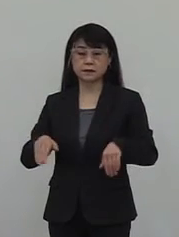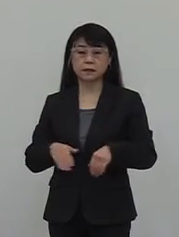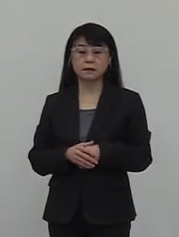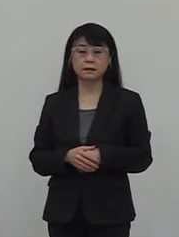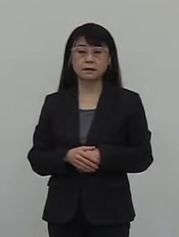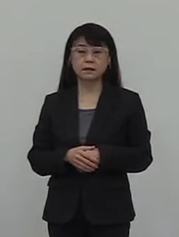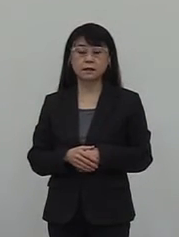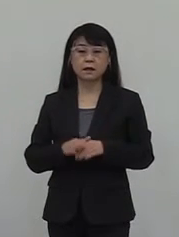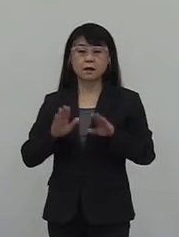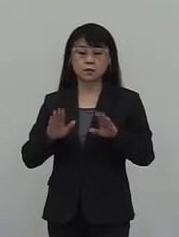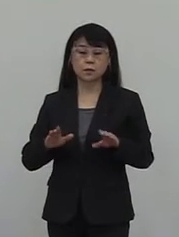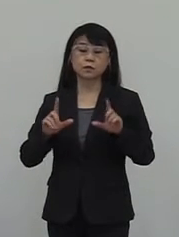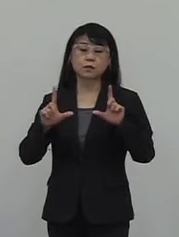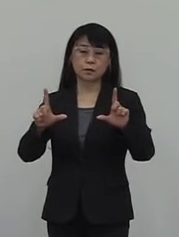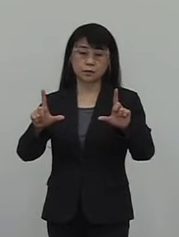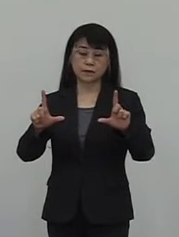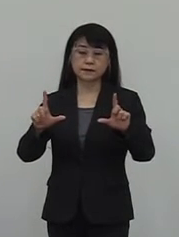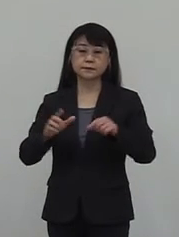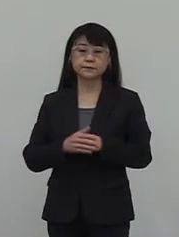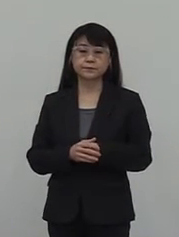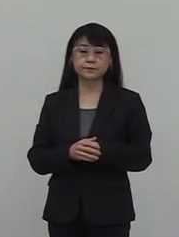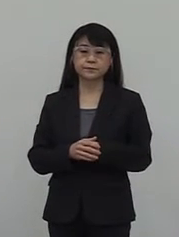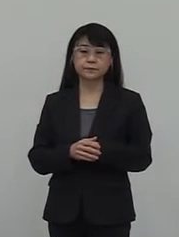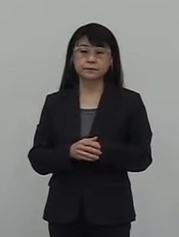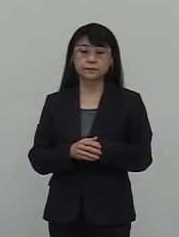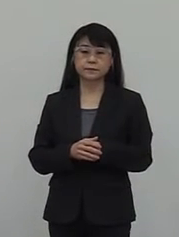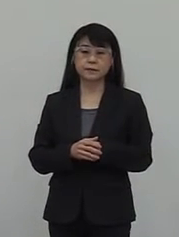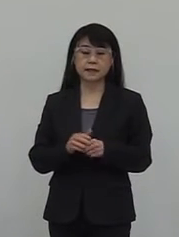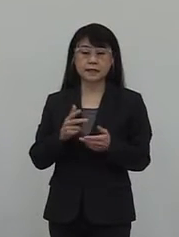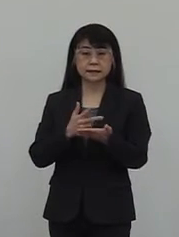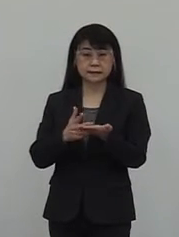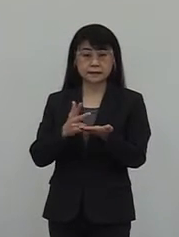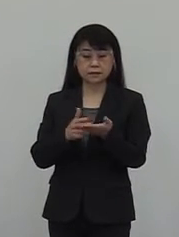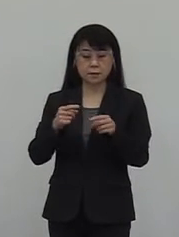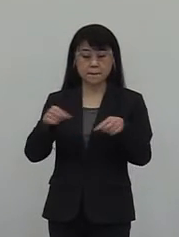も本日の公表になります。資料は